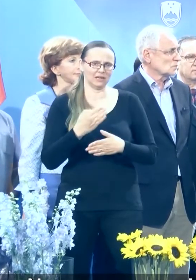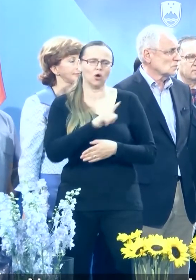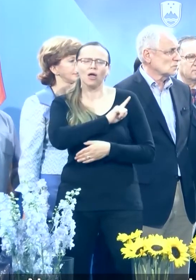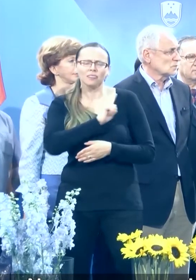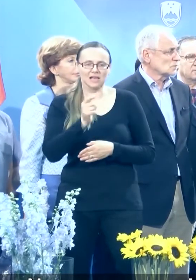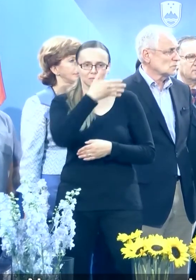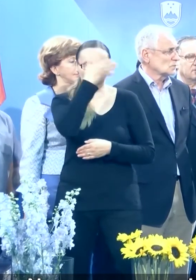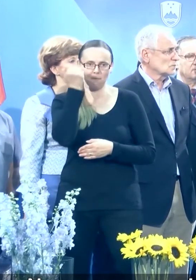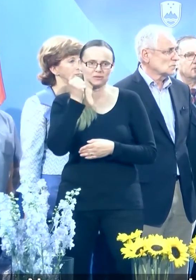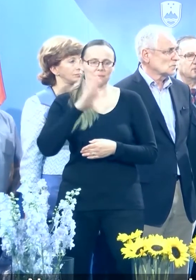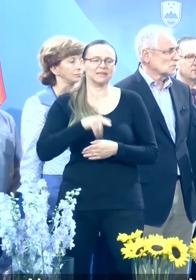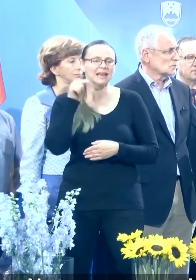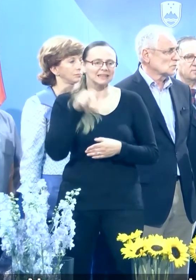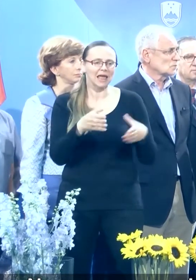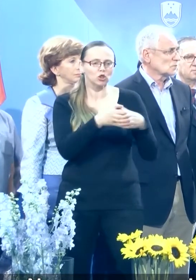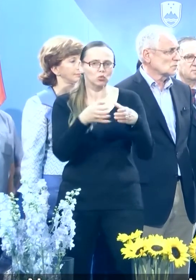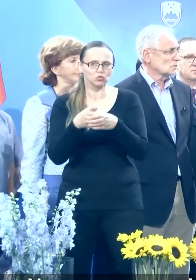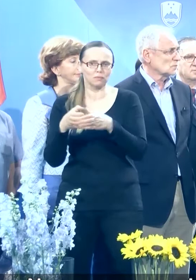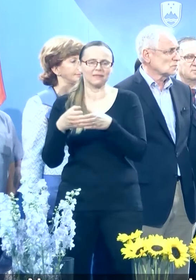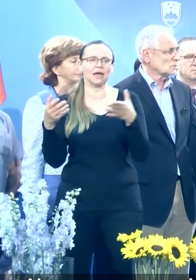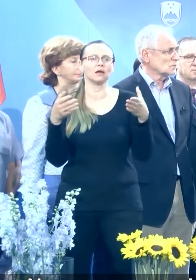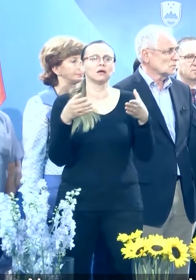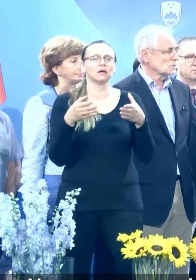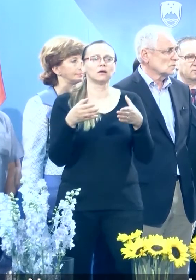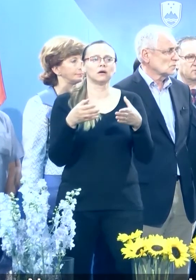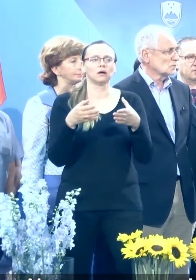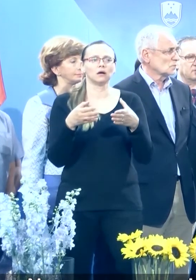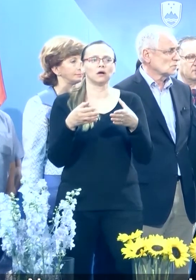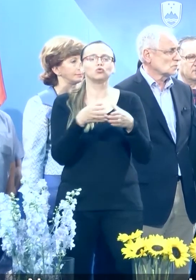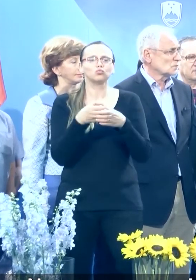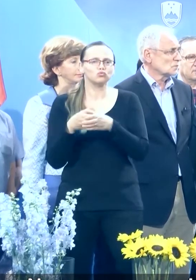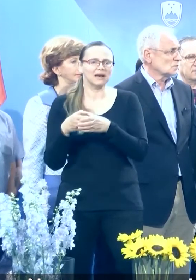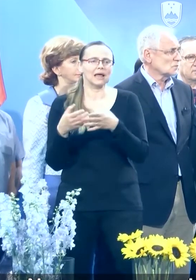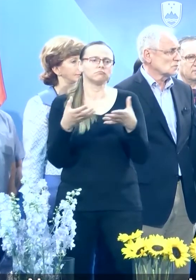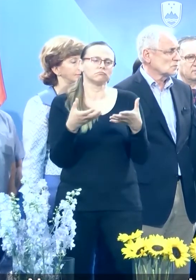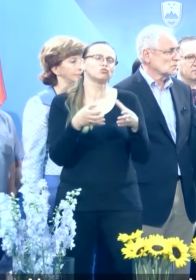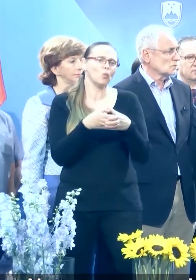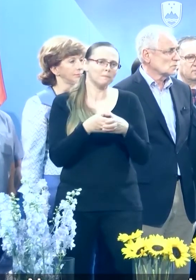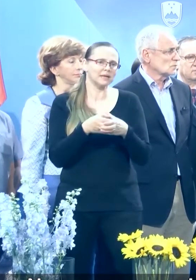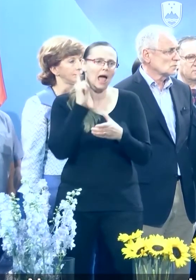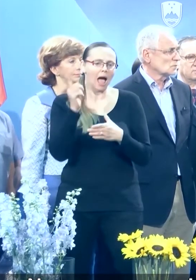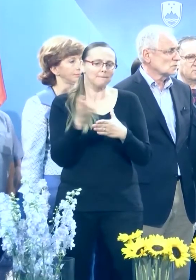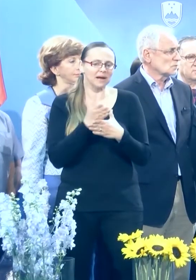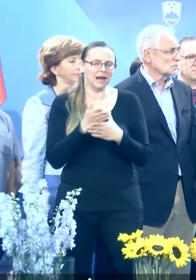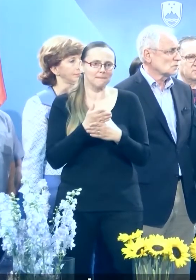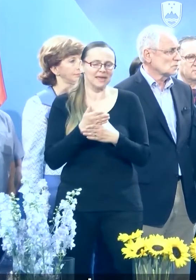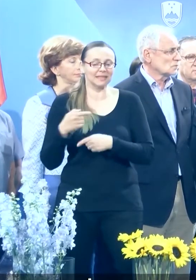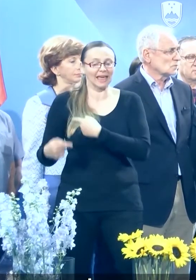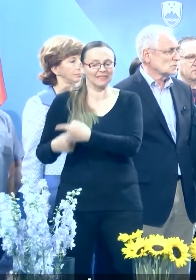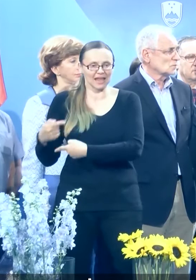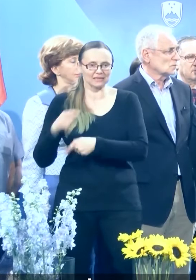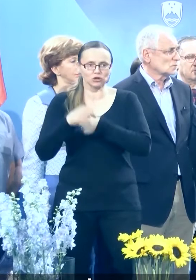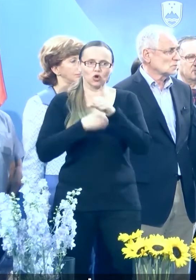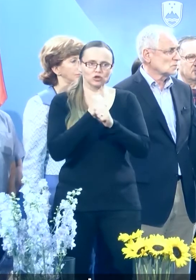smemo pozabiti na te družbene skupine, ampak glede na medgeneracijsko sodelovanje ne